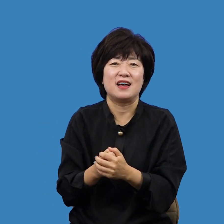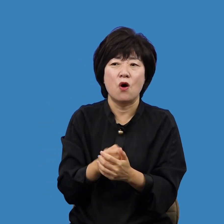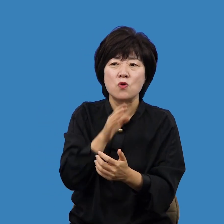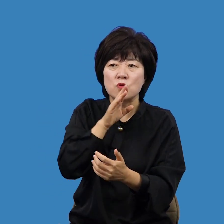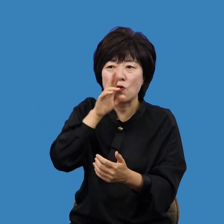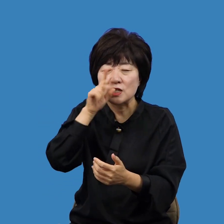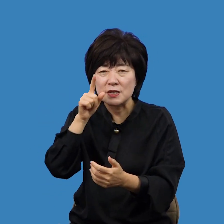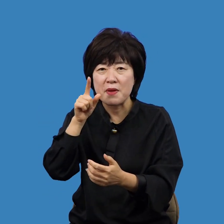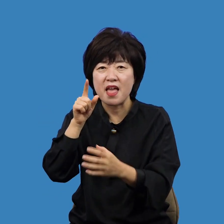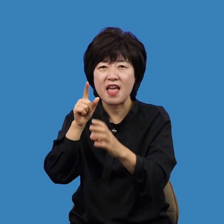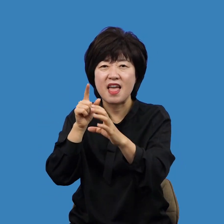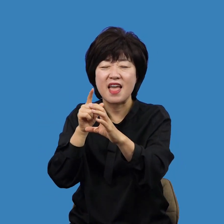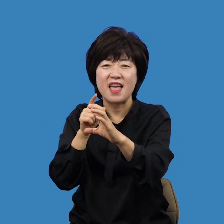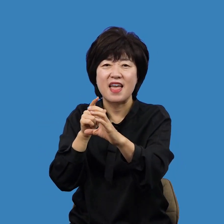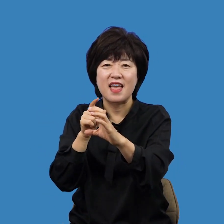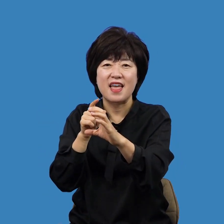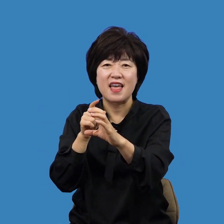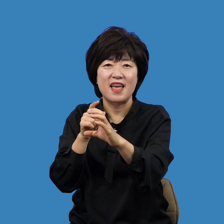옳고 그름에다가요,